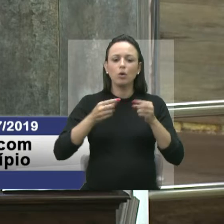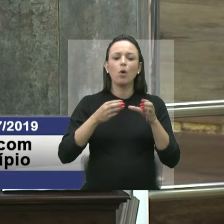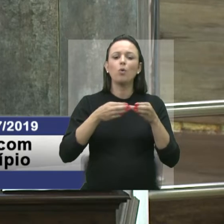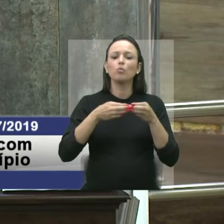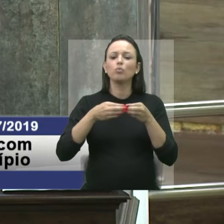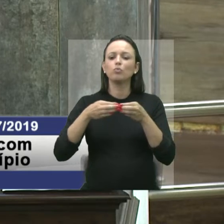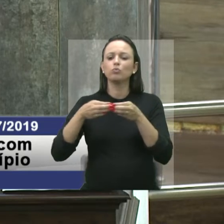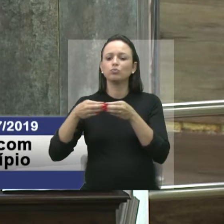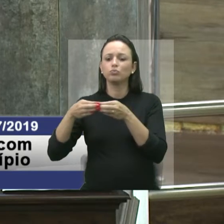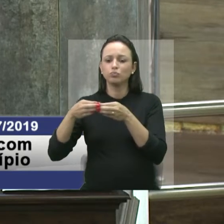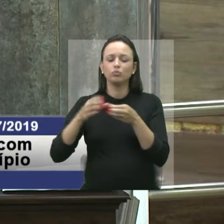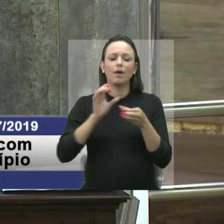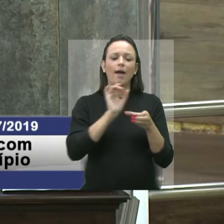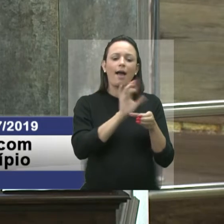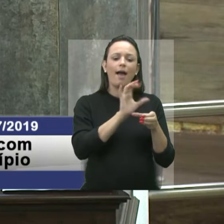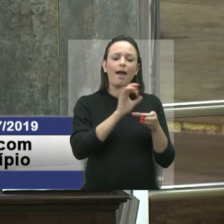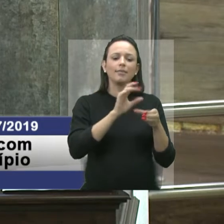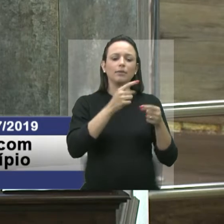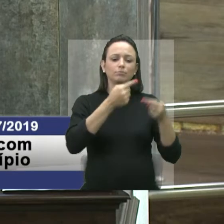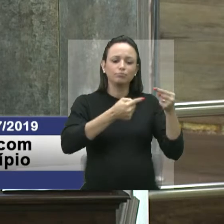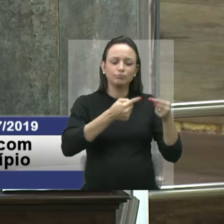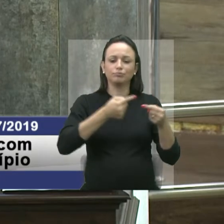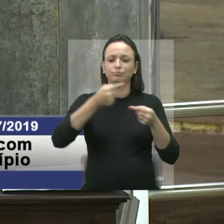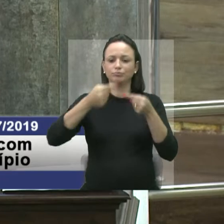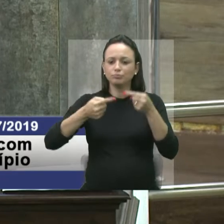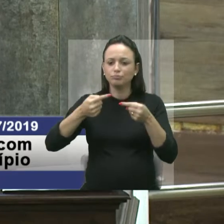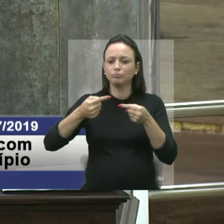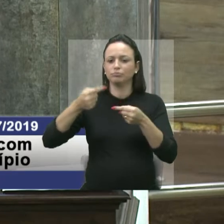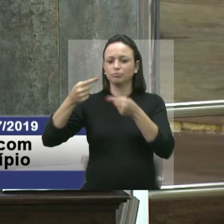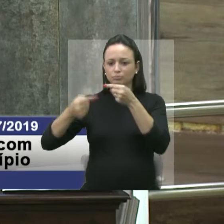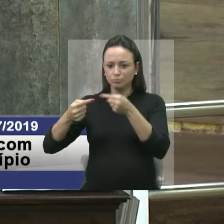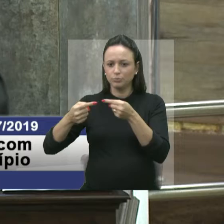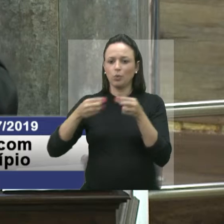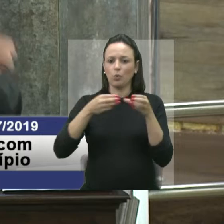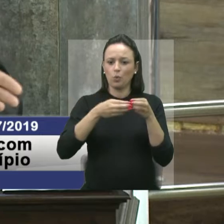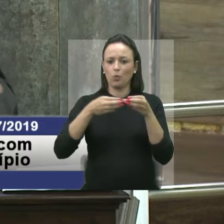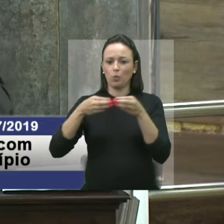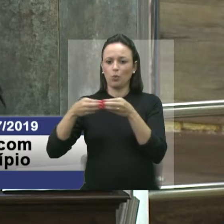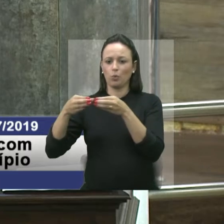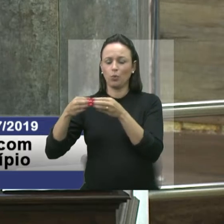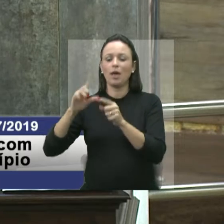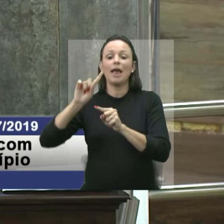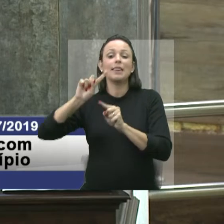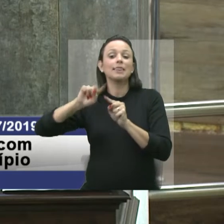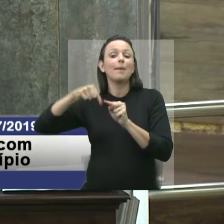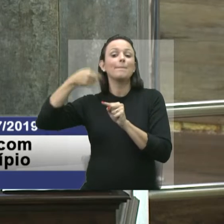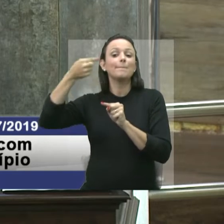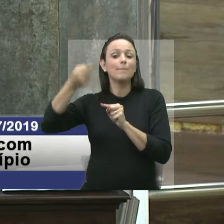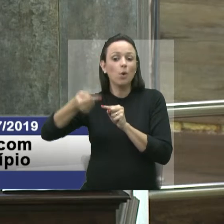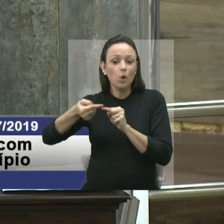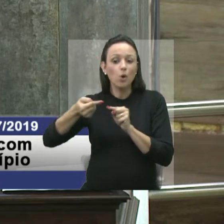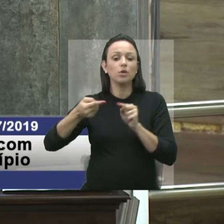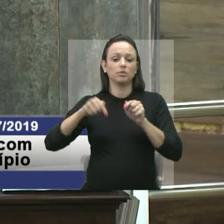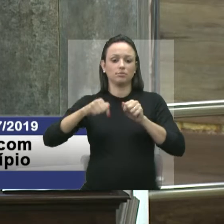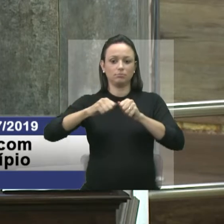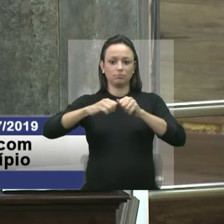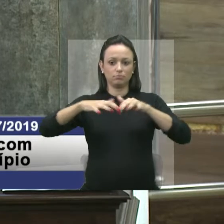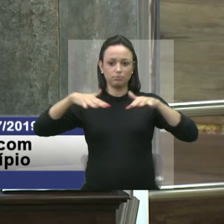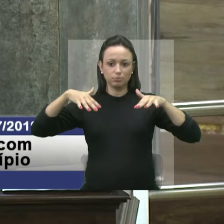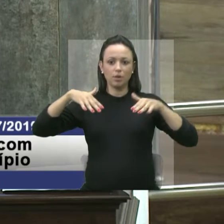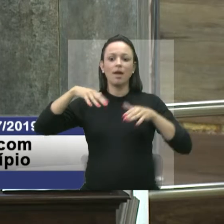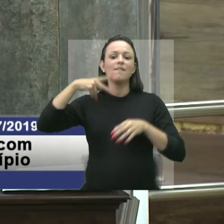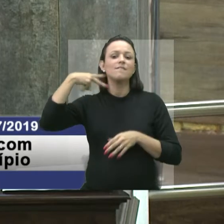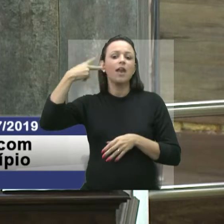depois, consequentemente, virá novamente à casa, a plenário, para submeter a apreciação dos